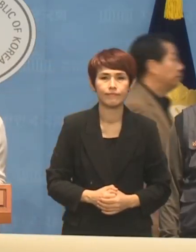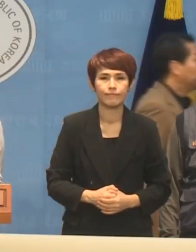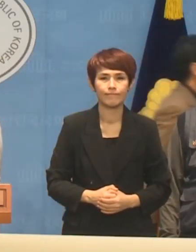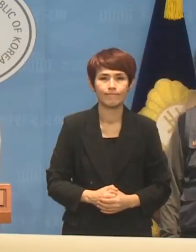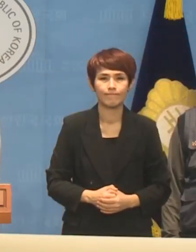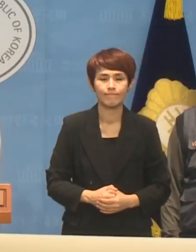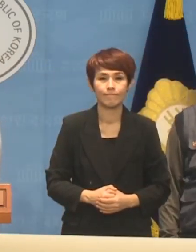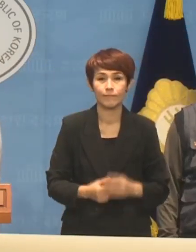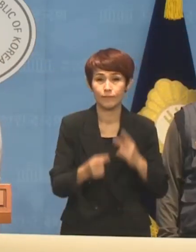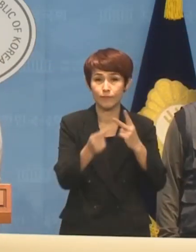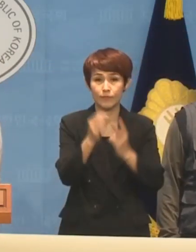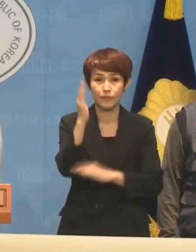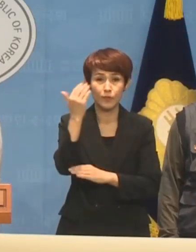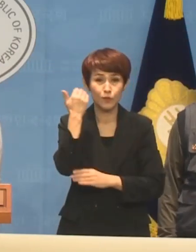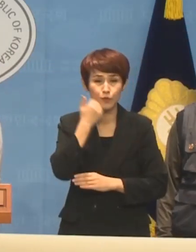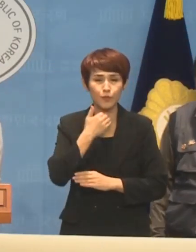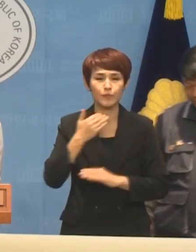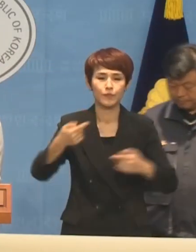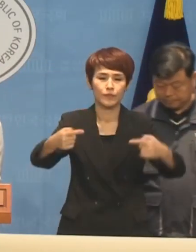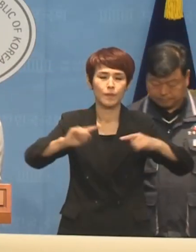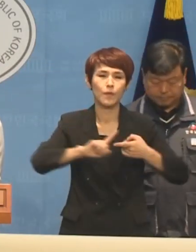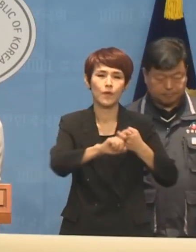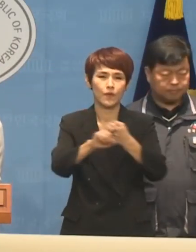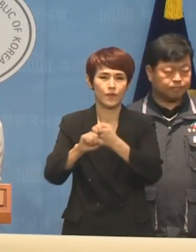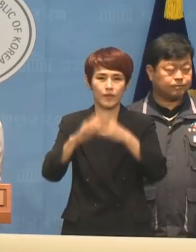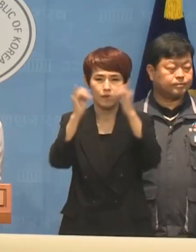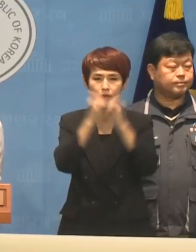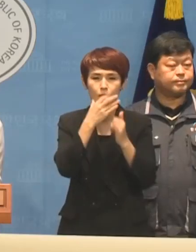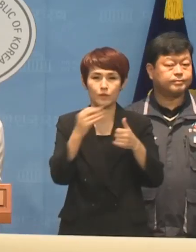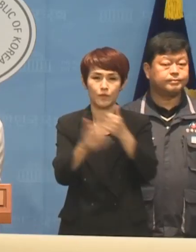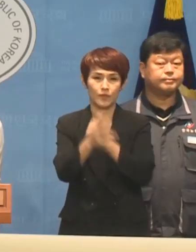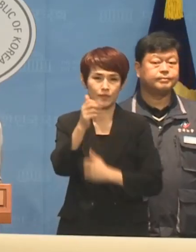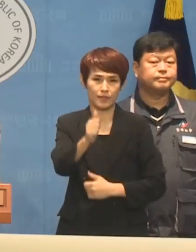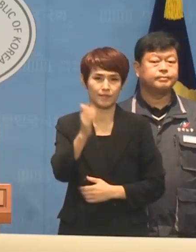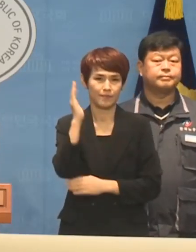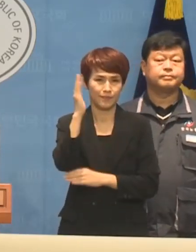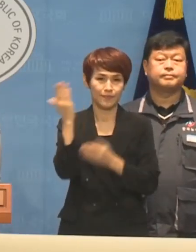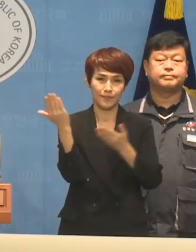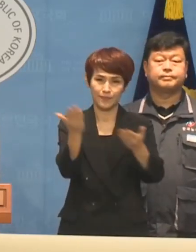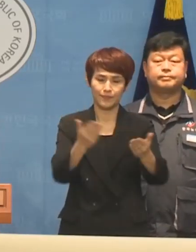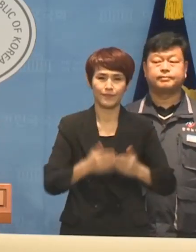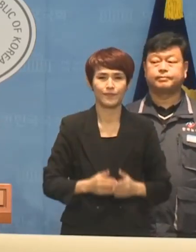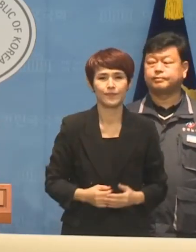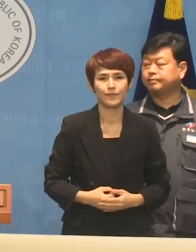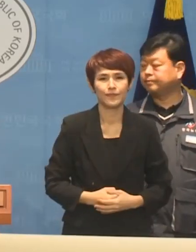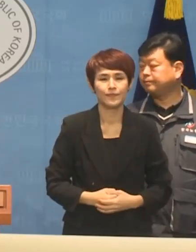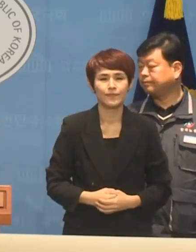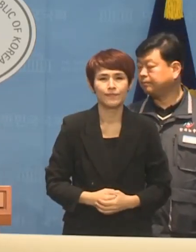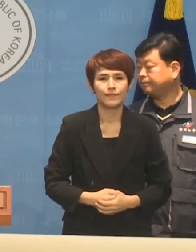네, 다음 발언은 참여연대 최희지 사회복지위원장님께서 해주시겠습니다.